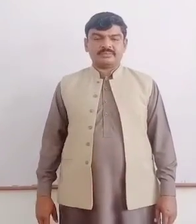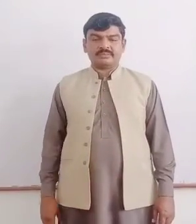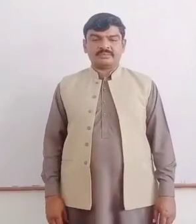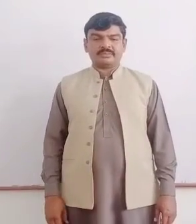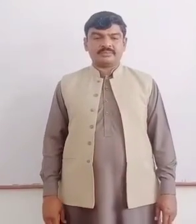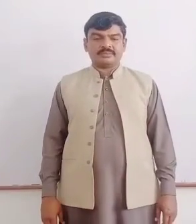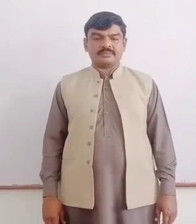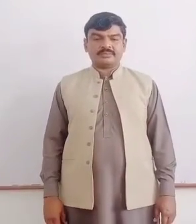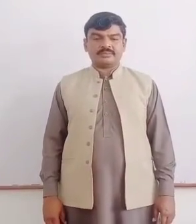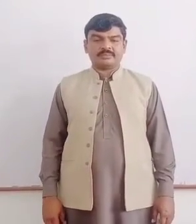شتر مرغ،